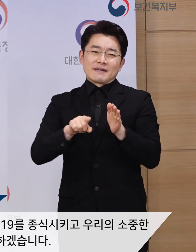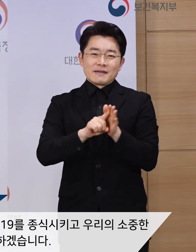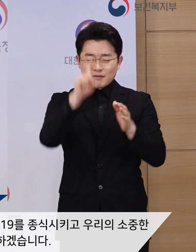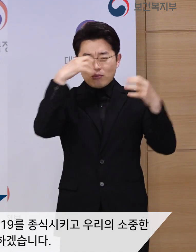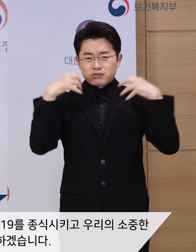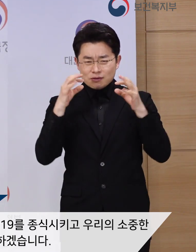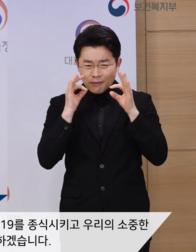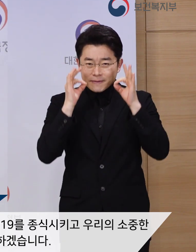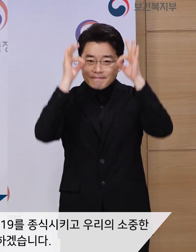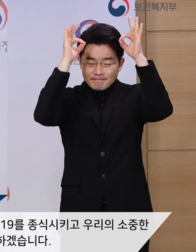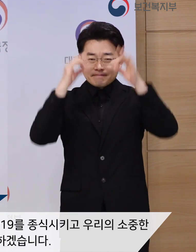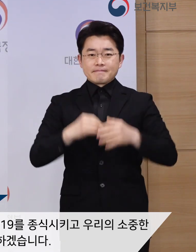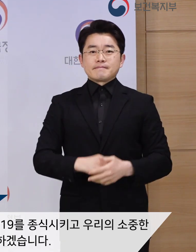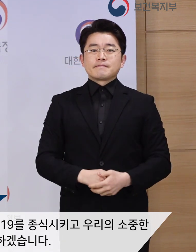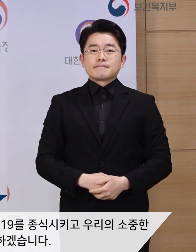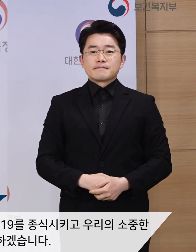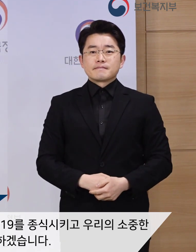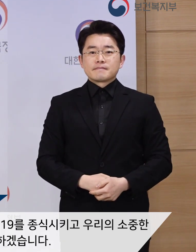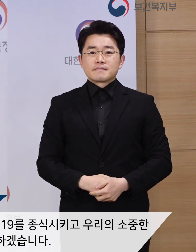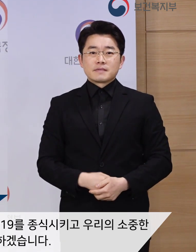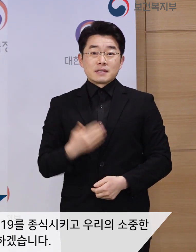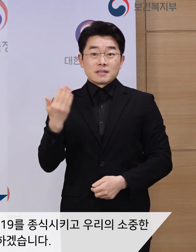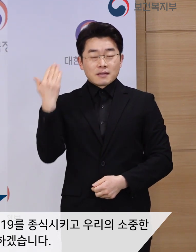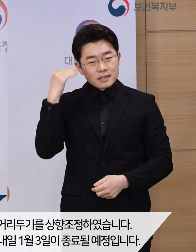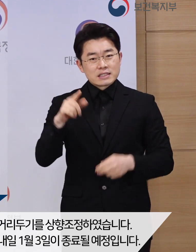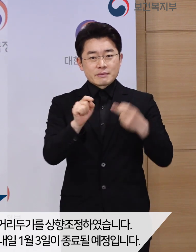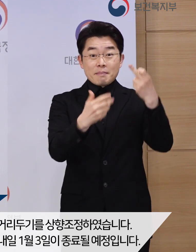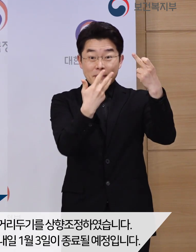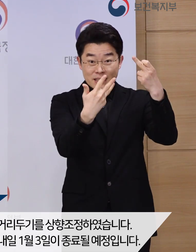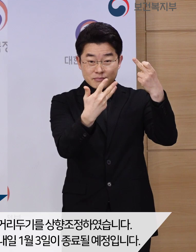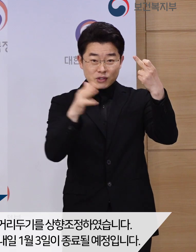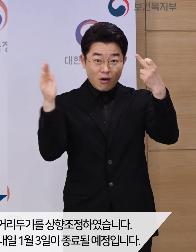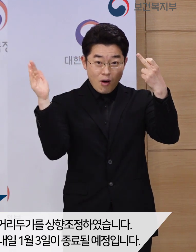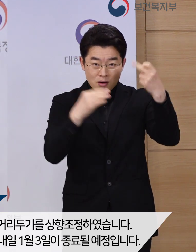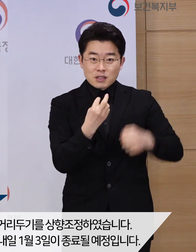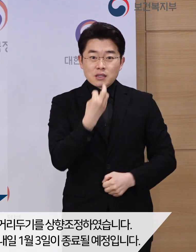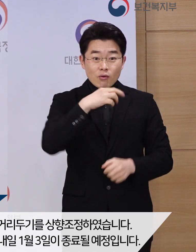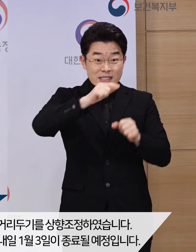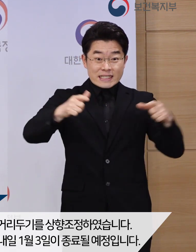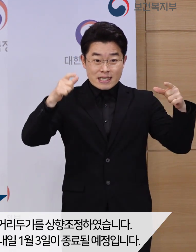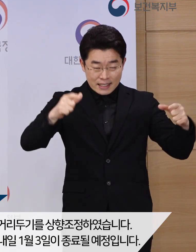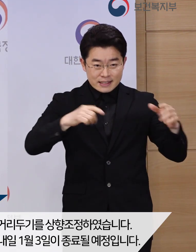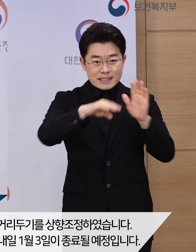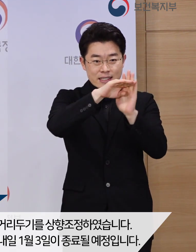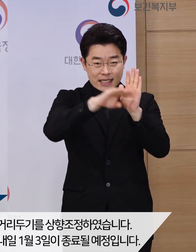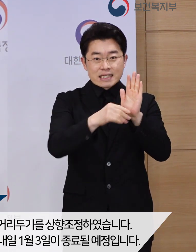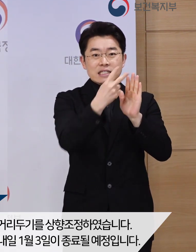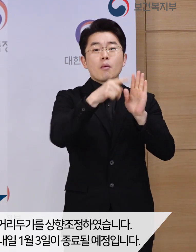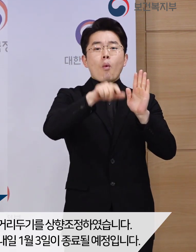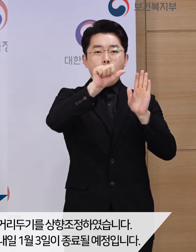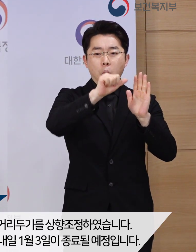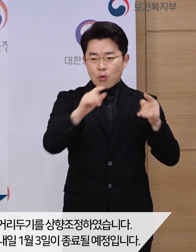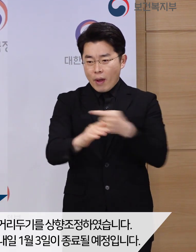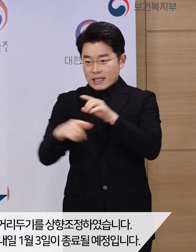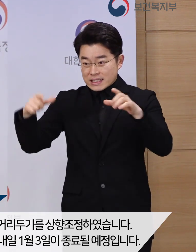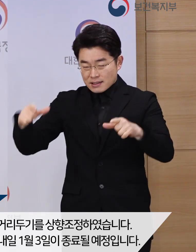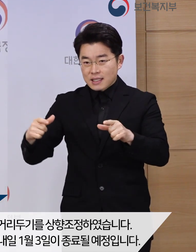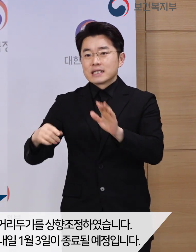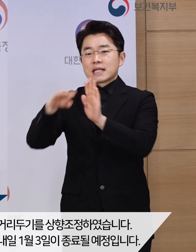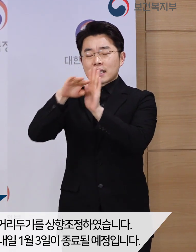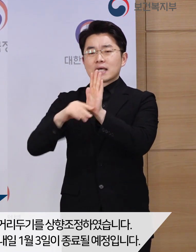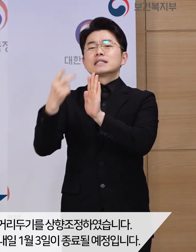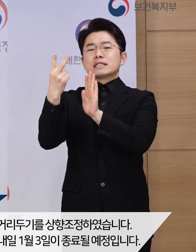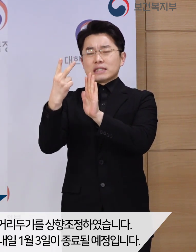있도록 정부는 혼신의 힘을 다하겠습니다. 지난 12월 8일 수도권은 2.5단계,